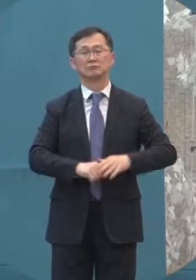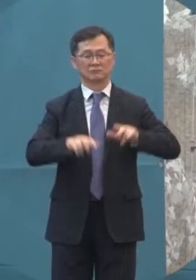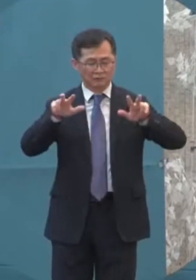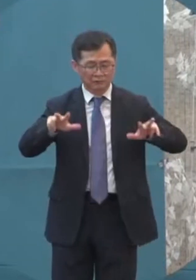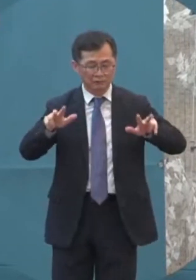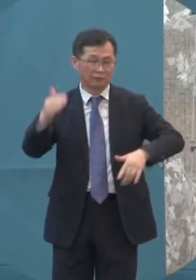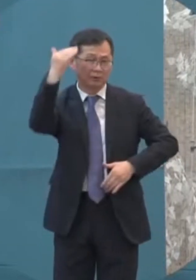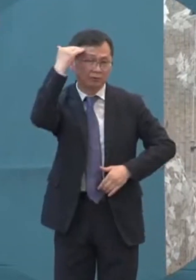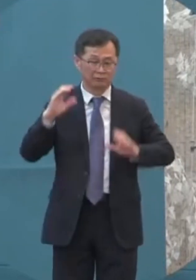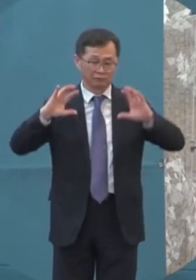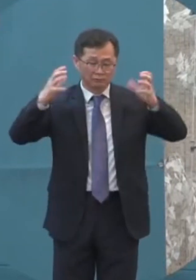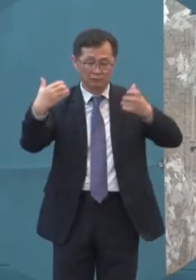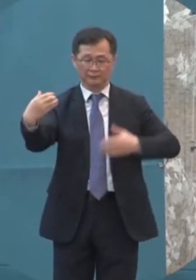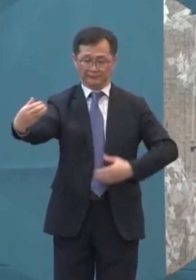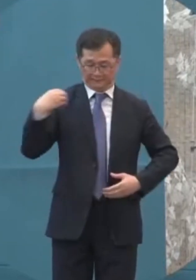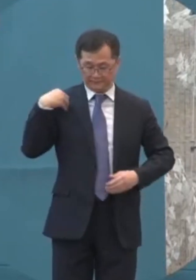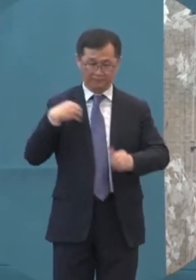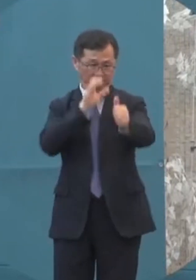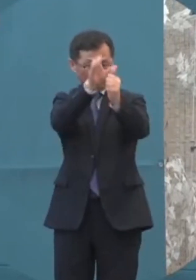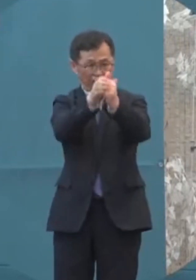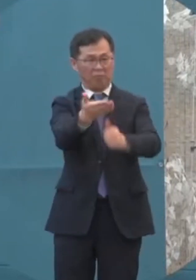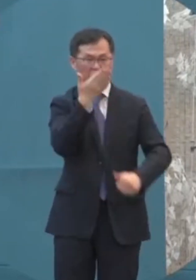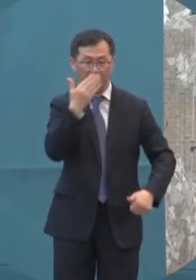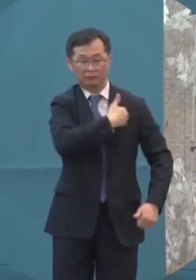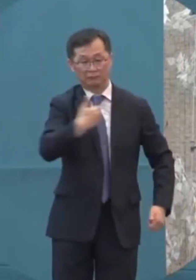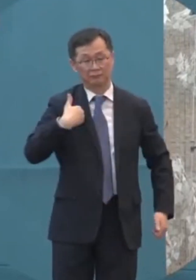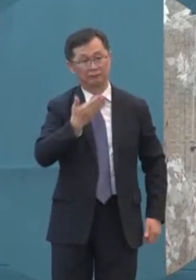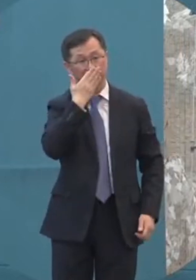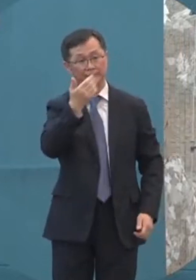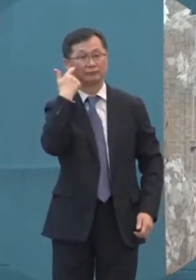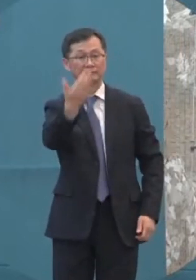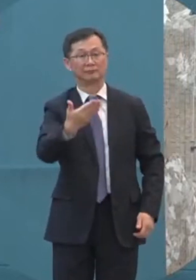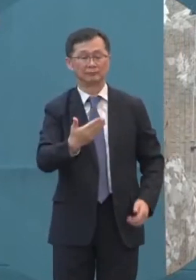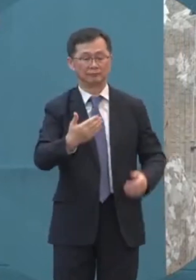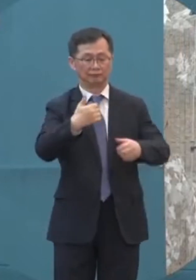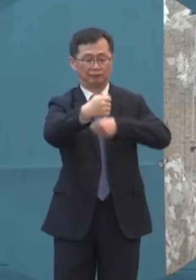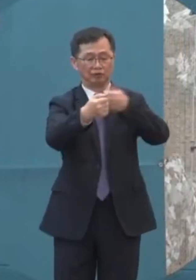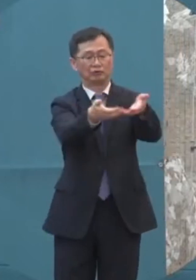지금의 대한민국을 책임질 수 있다고 생각합니까?